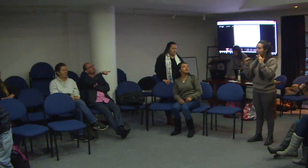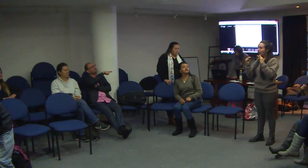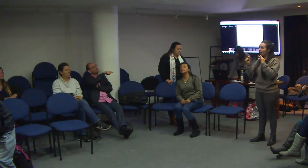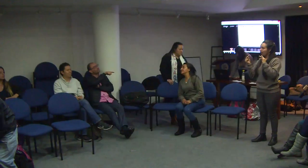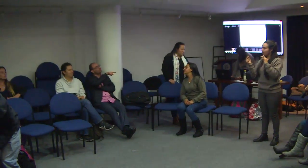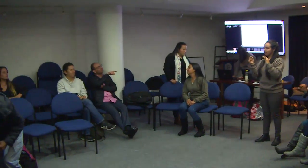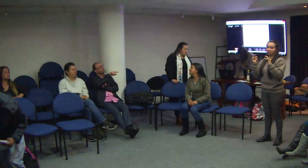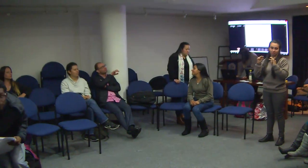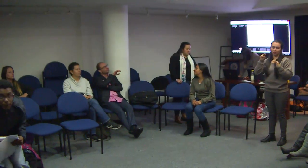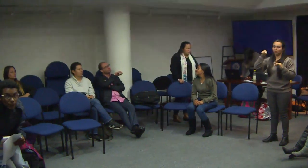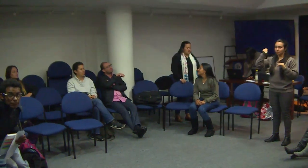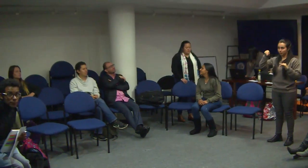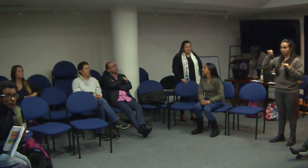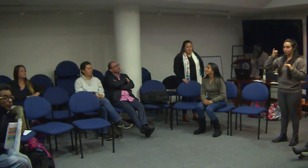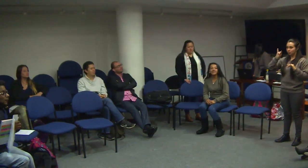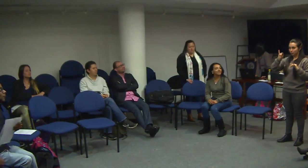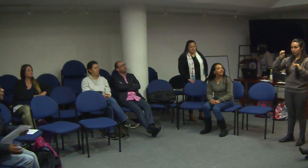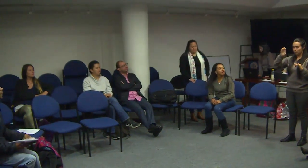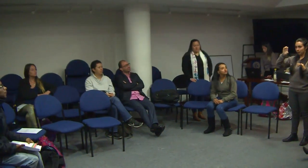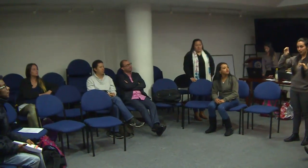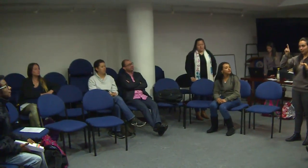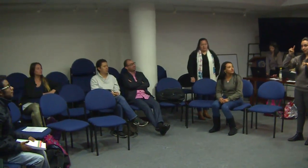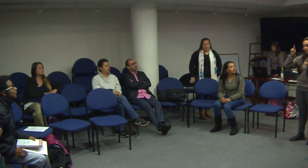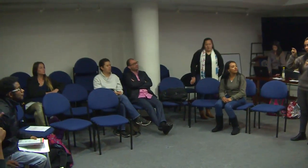¿Qué es eso?